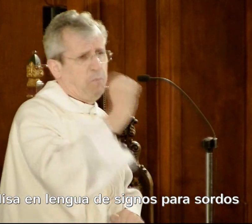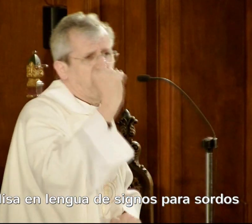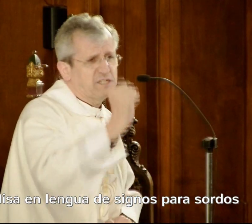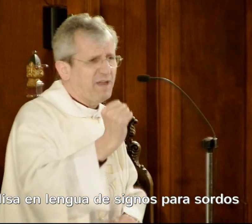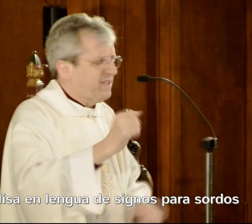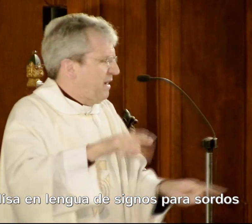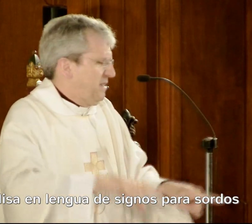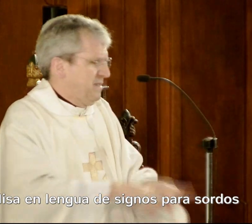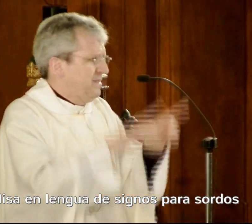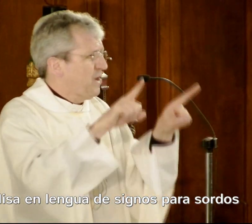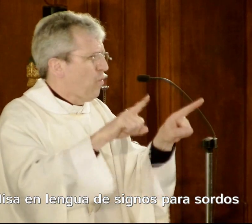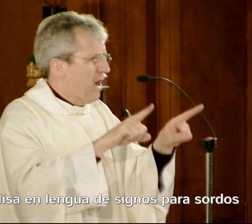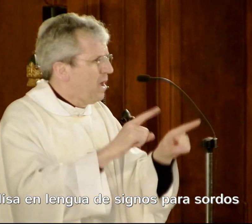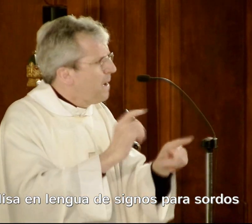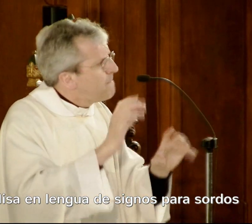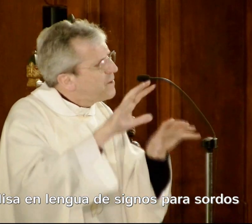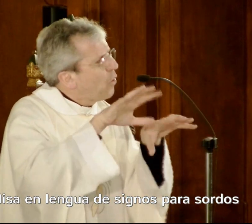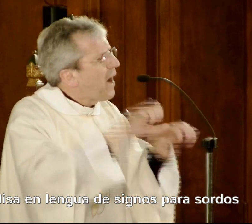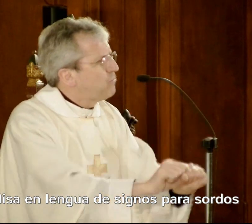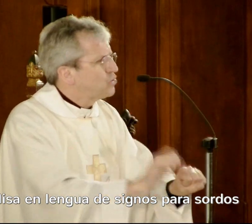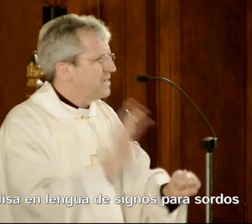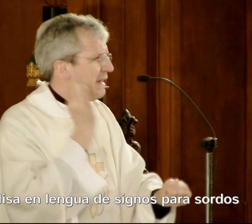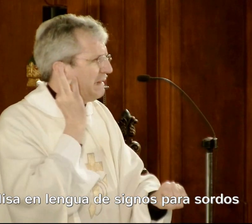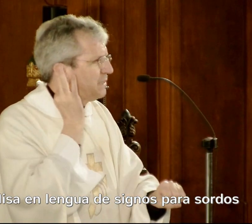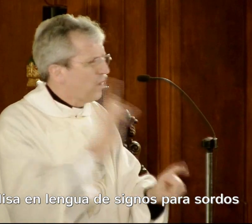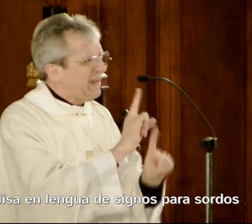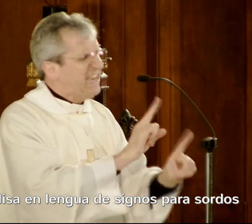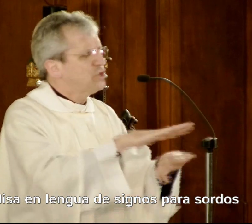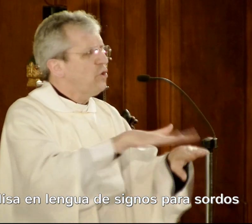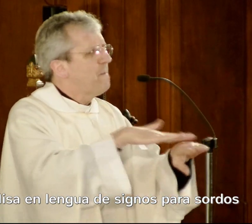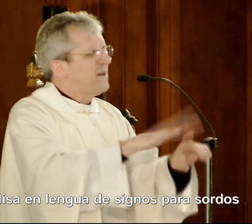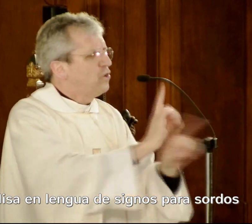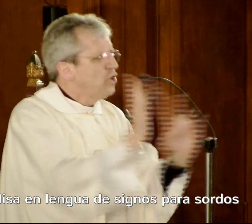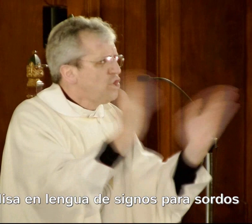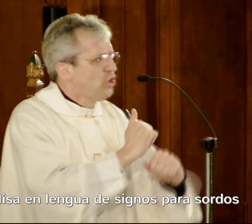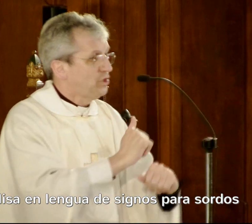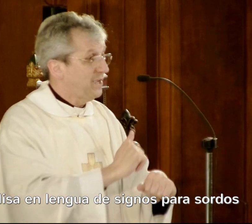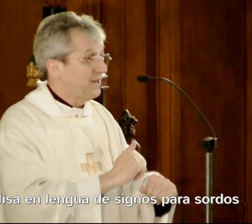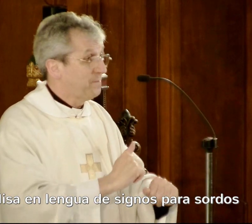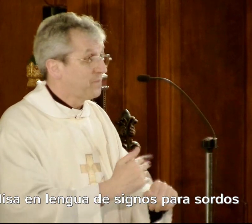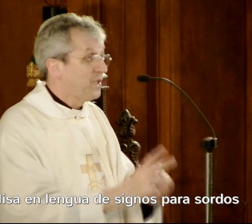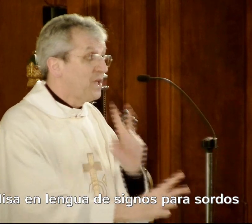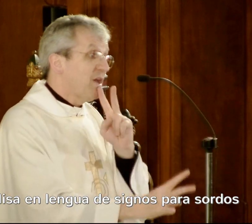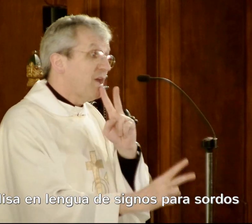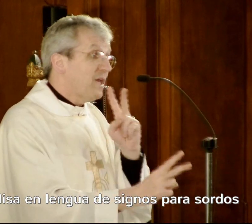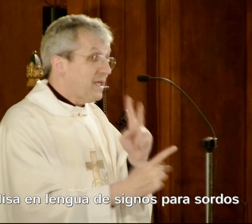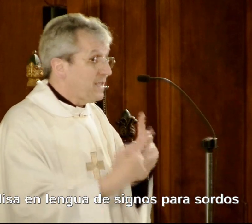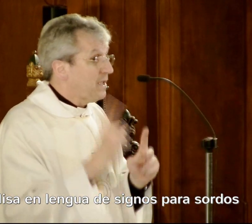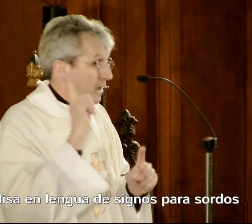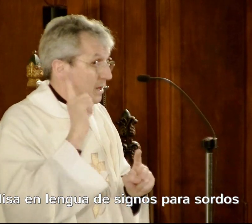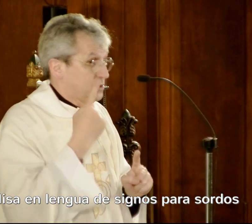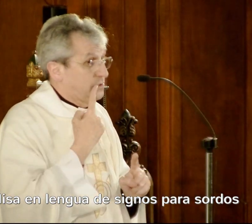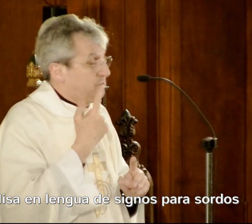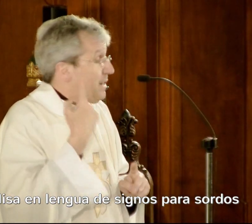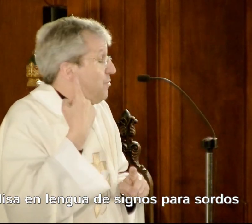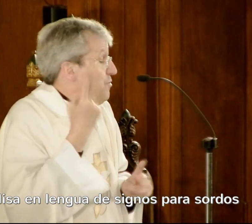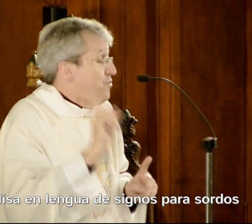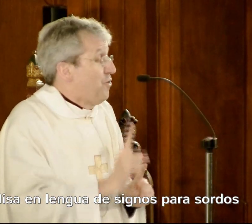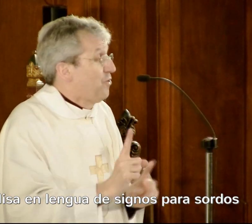puedes matar, da igual, pero abusar de mujer, esto perdón no tiene. Y el sordo, claro, no lo